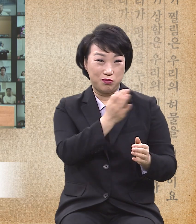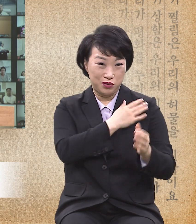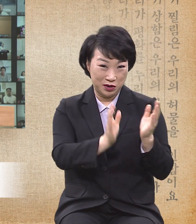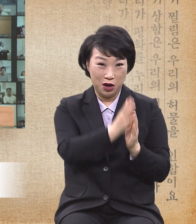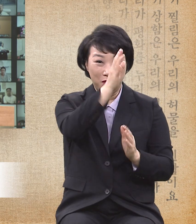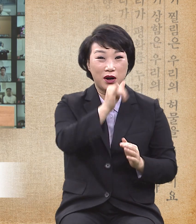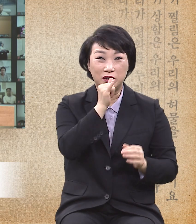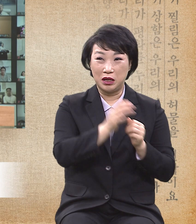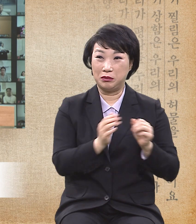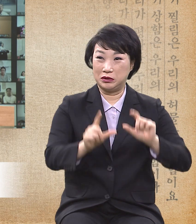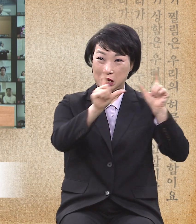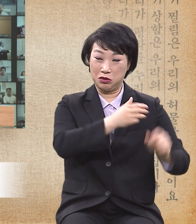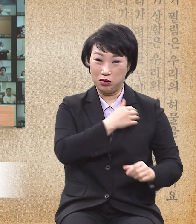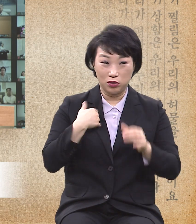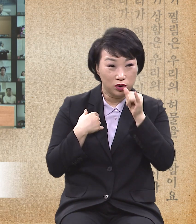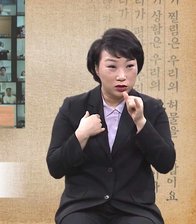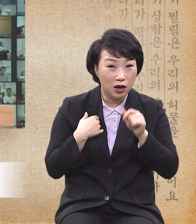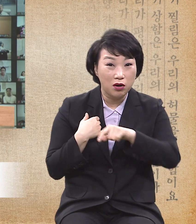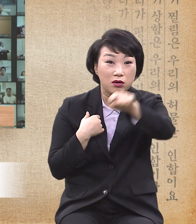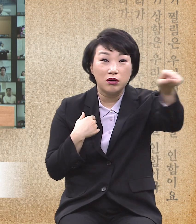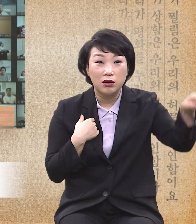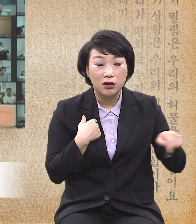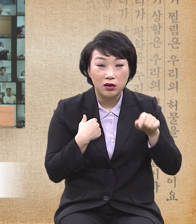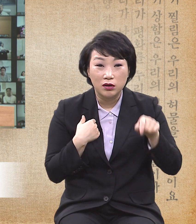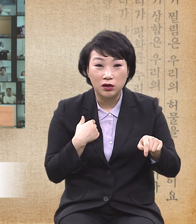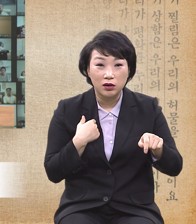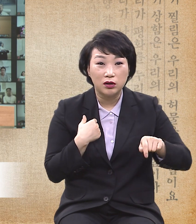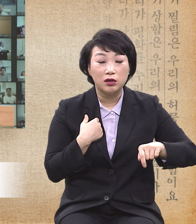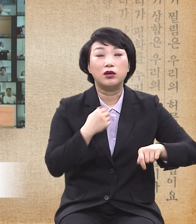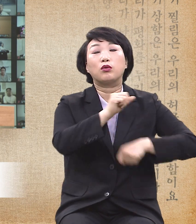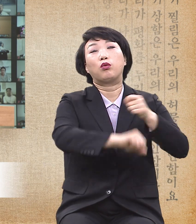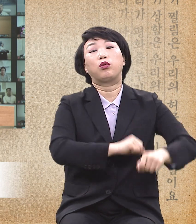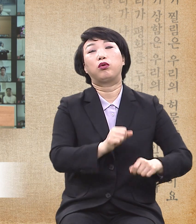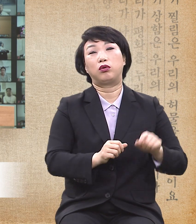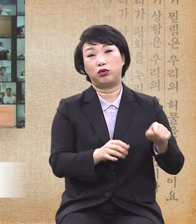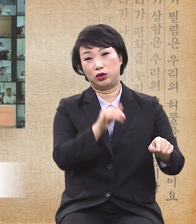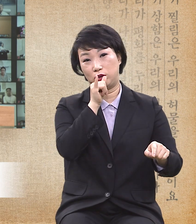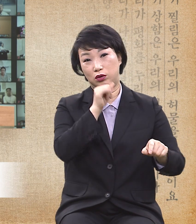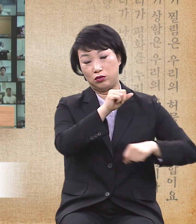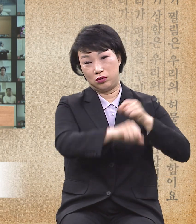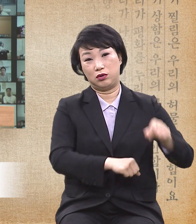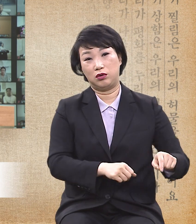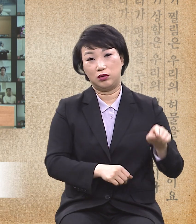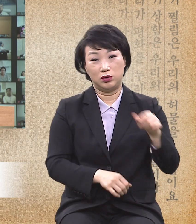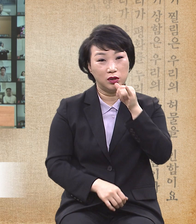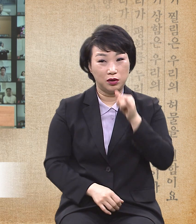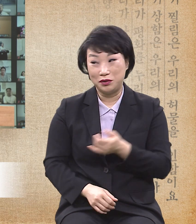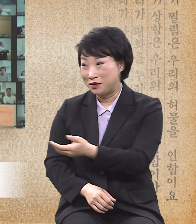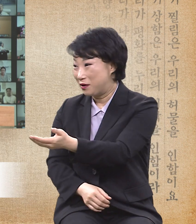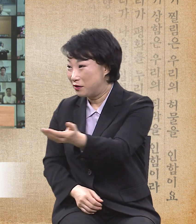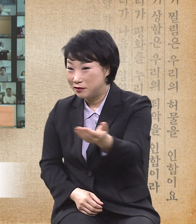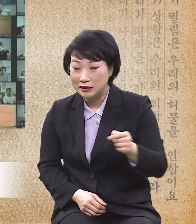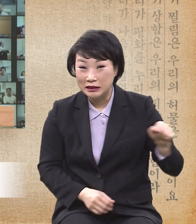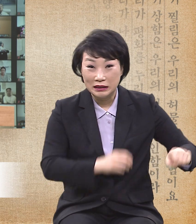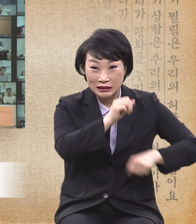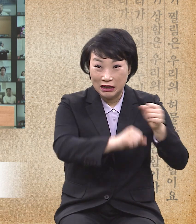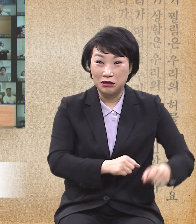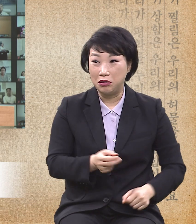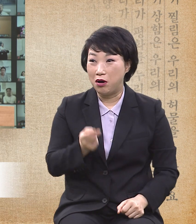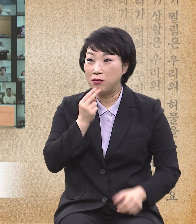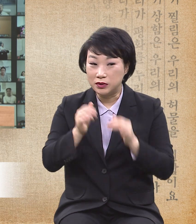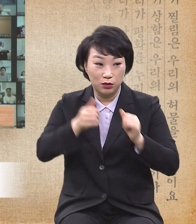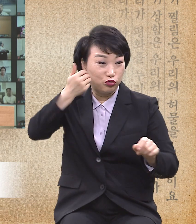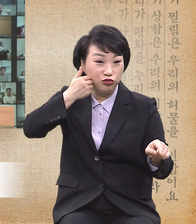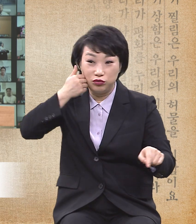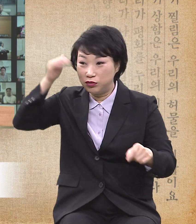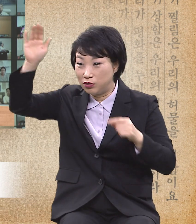살아요. 이 임의로 살려고 하는 거예요. 임의로. 여기 임의로 살려고 하는 사람은